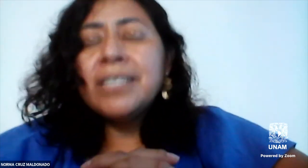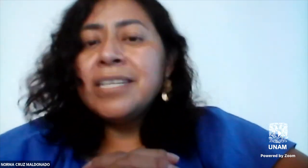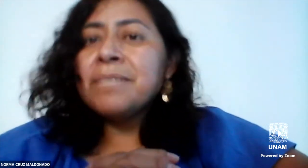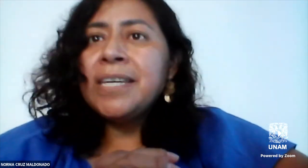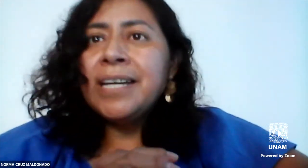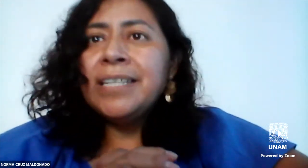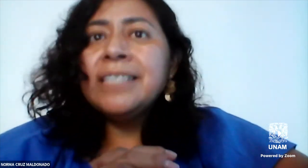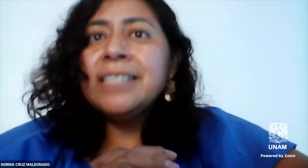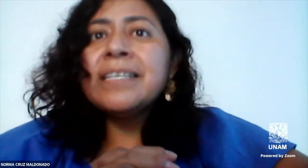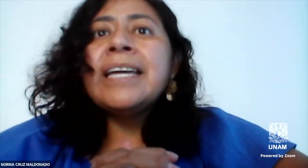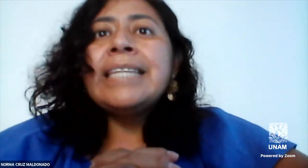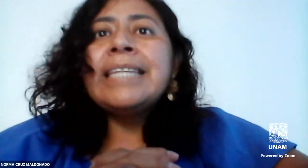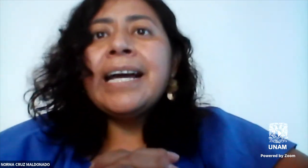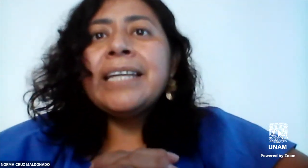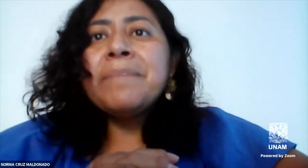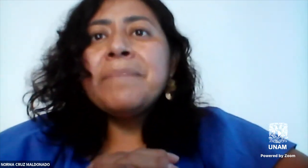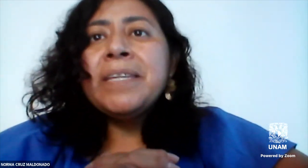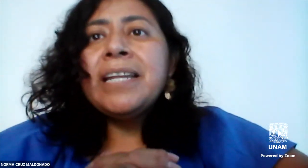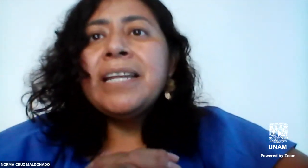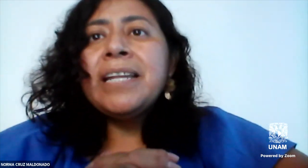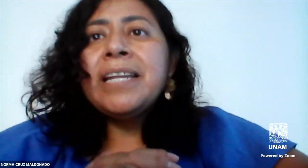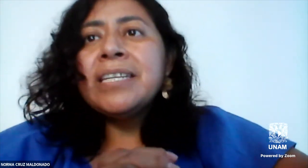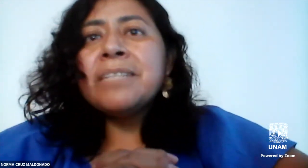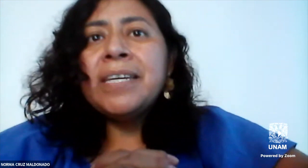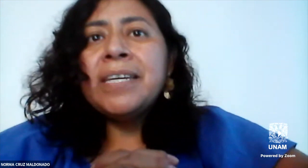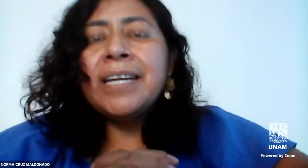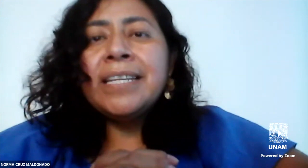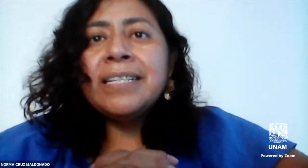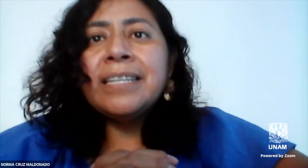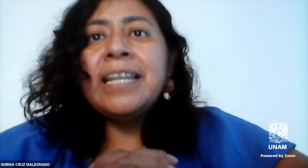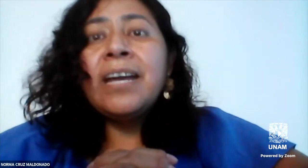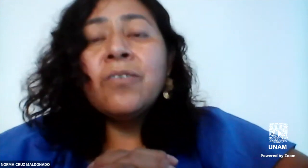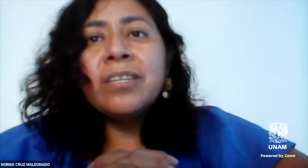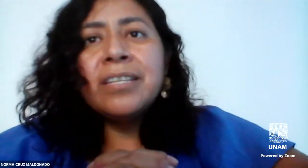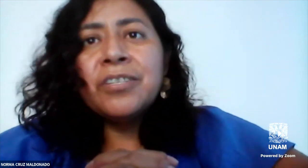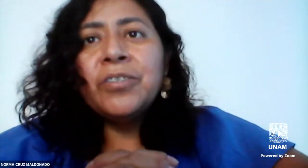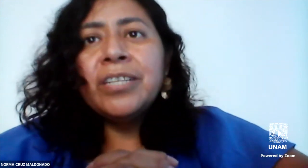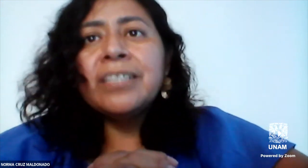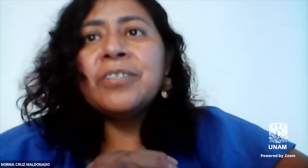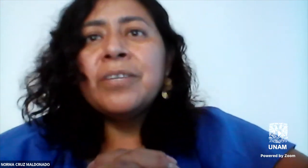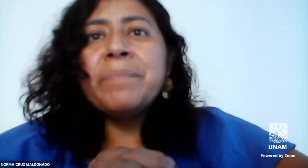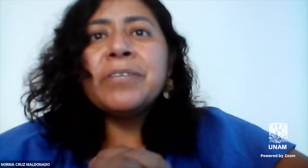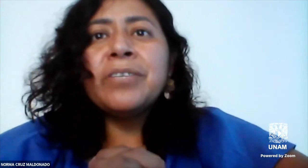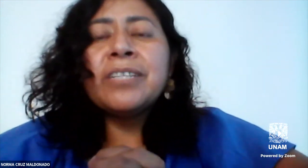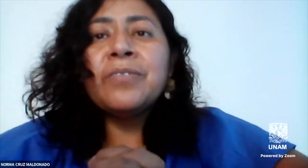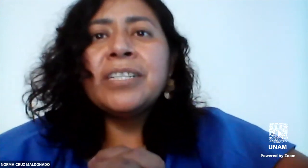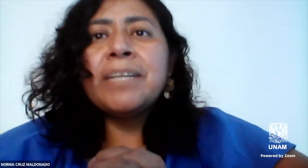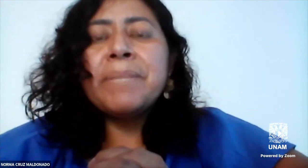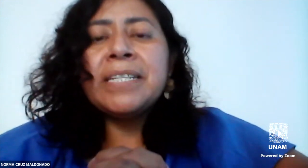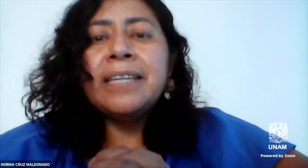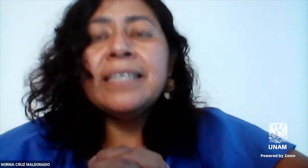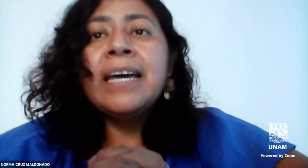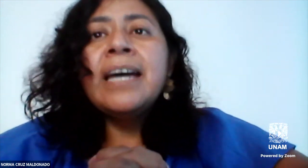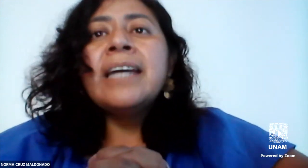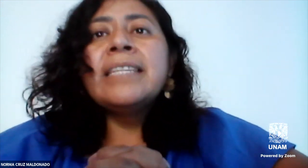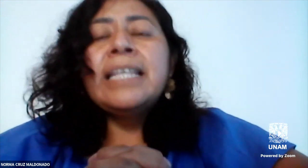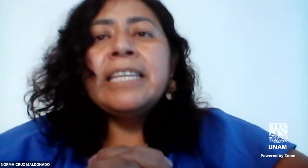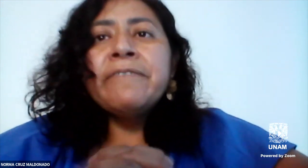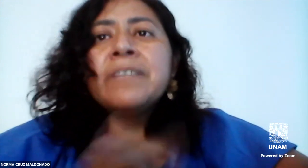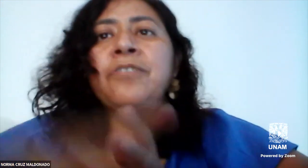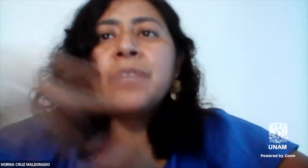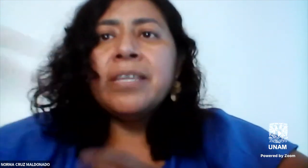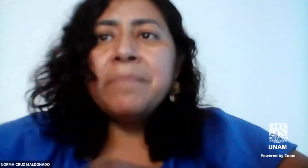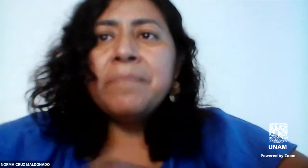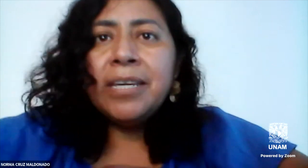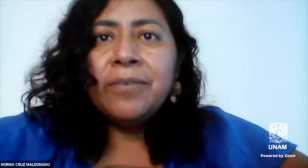lengua de señas mexicanas de la Academia de Lengua de Señas Mexicanas de la Coordinación de Atención a Personas con Discapacidad del